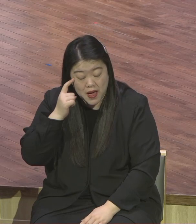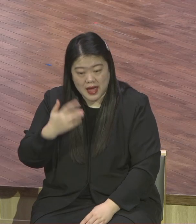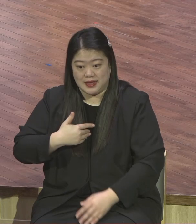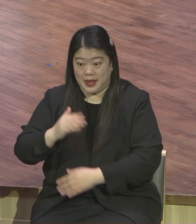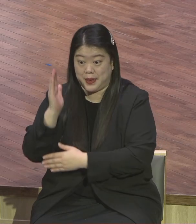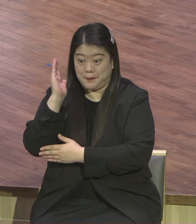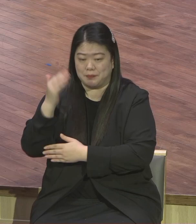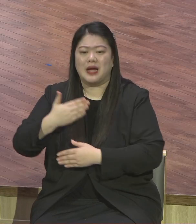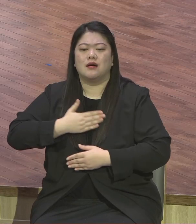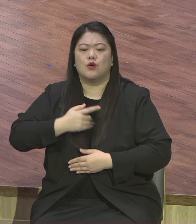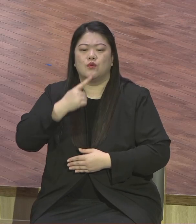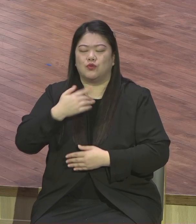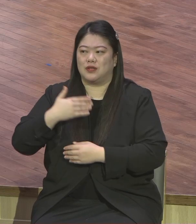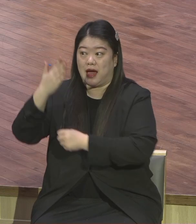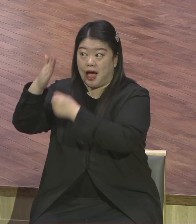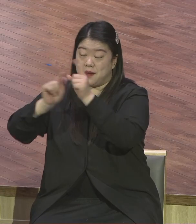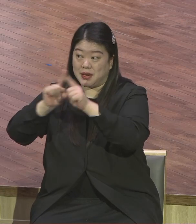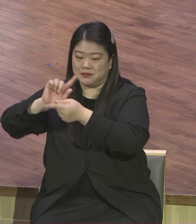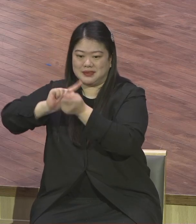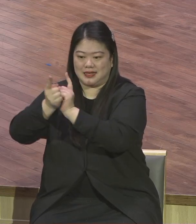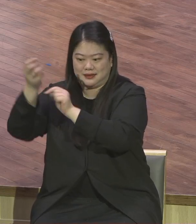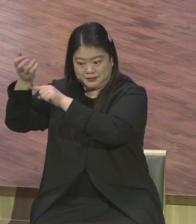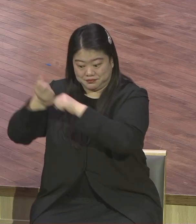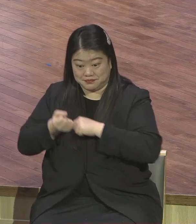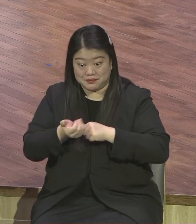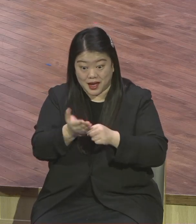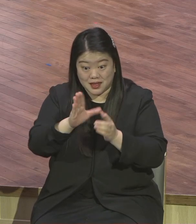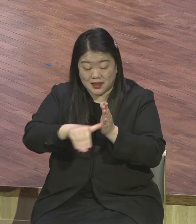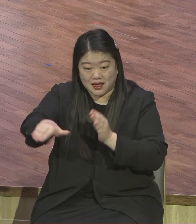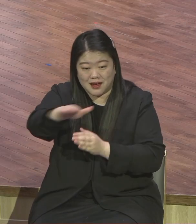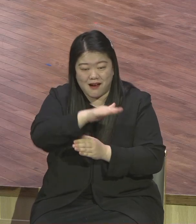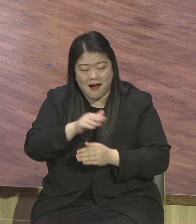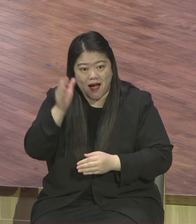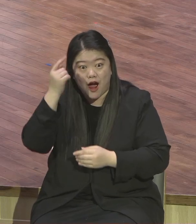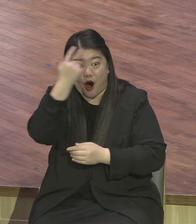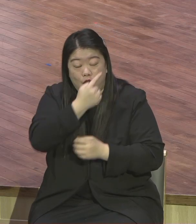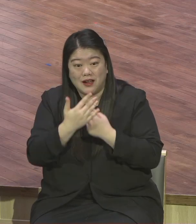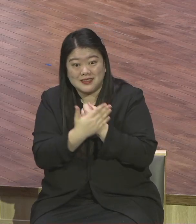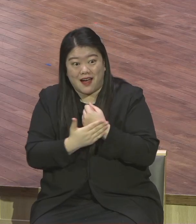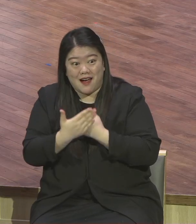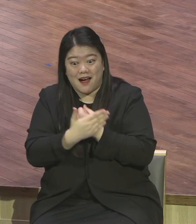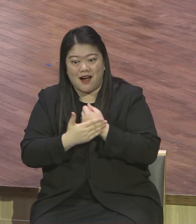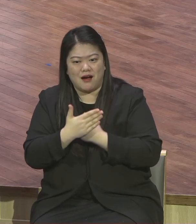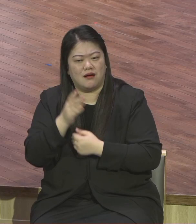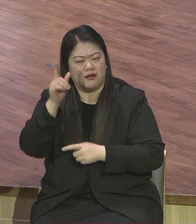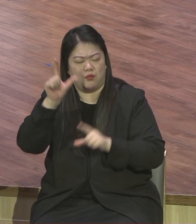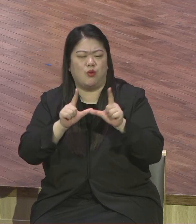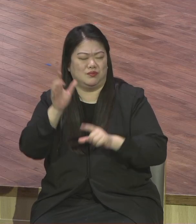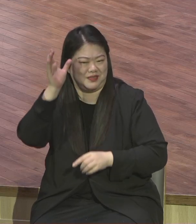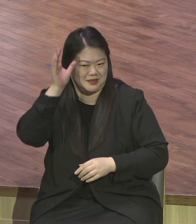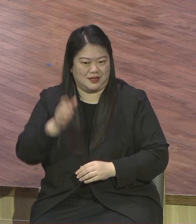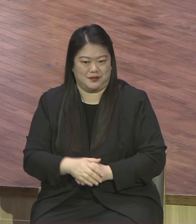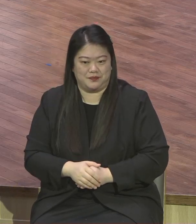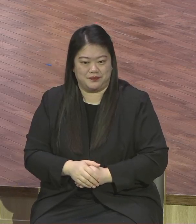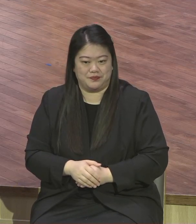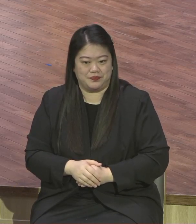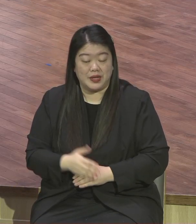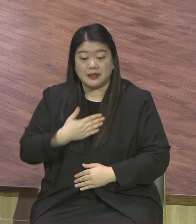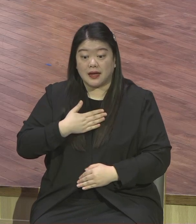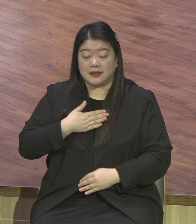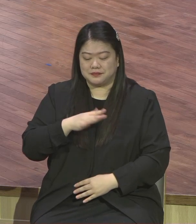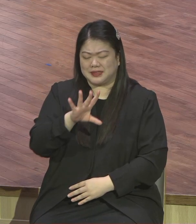제가 우리 장로님들하고 가끔 이렇게 종종 운동을 합니다. 운동을 이렇게